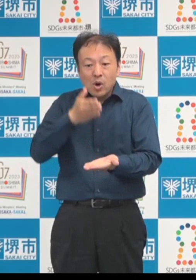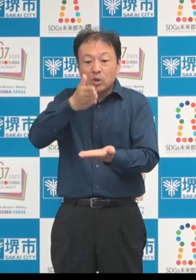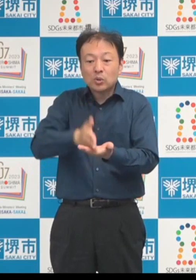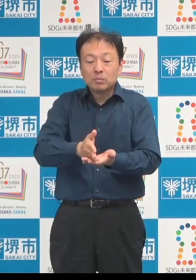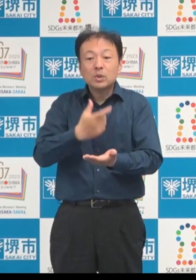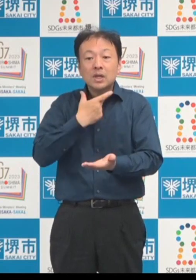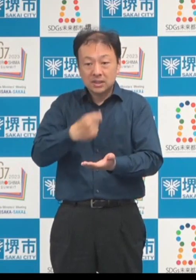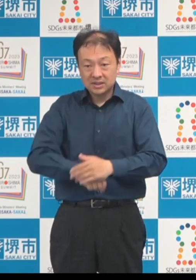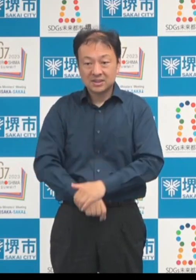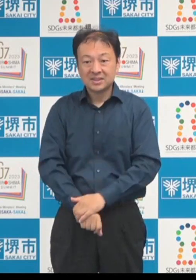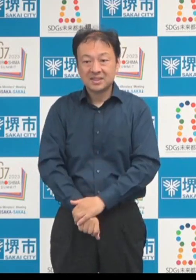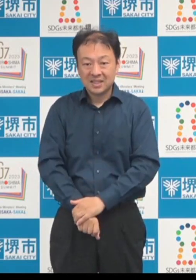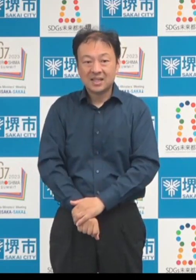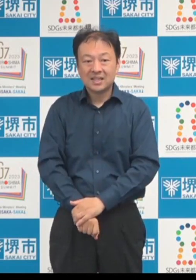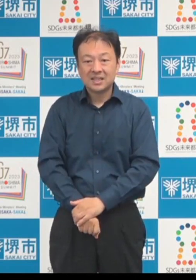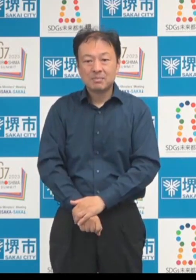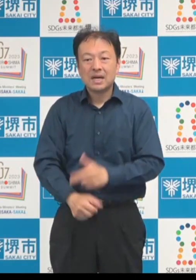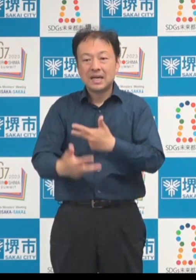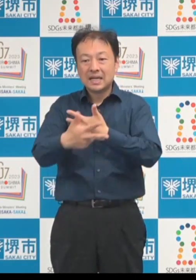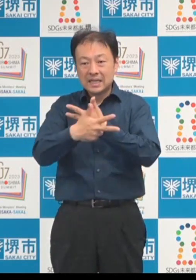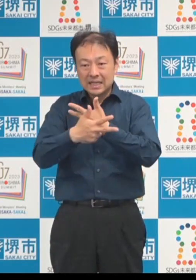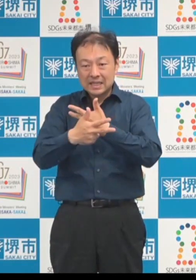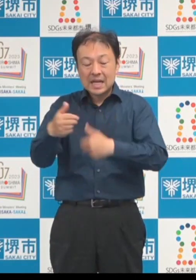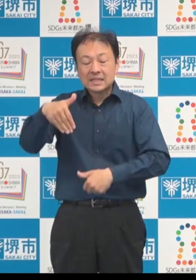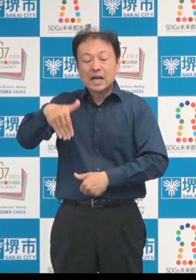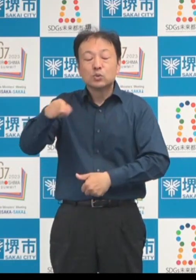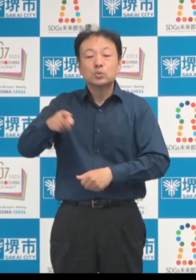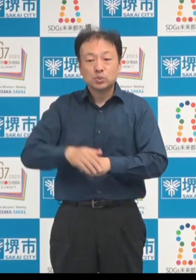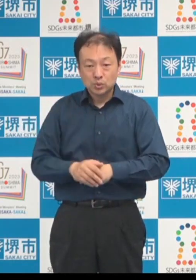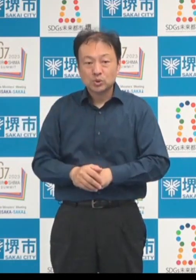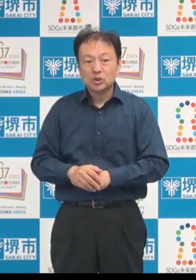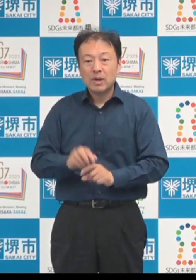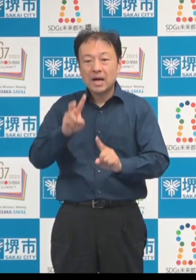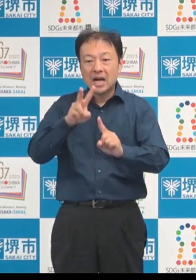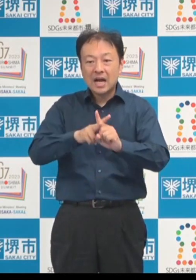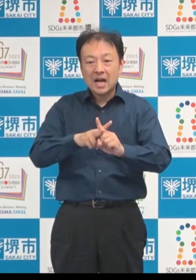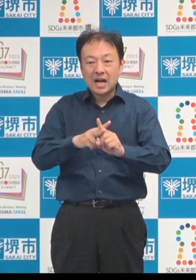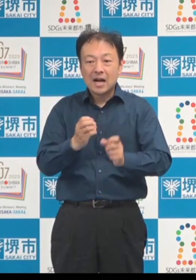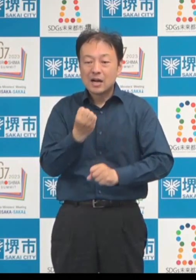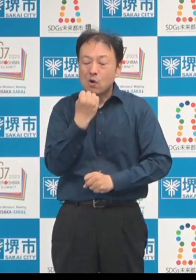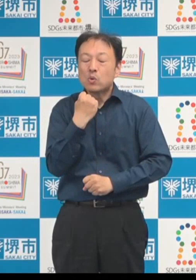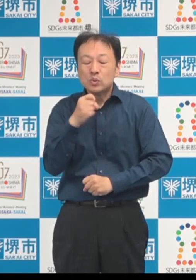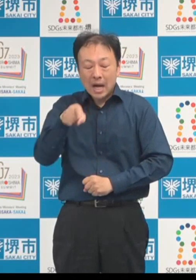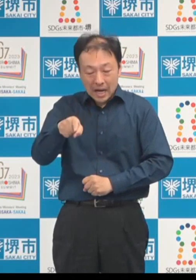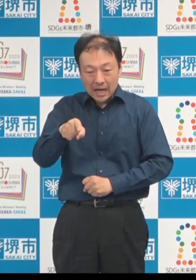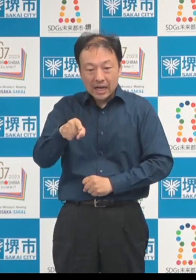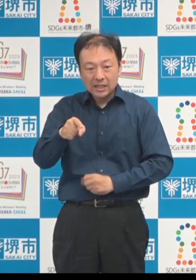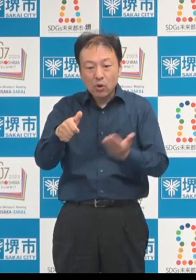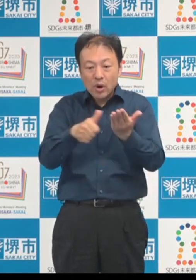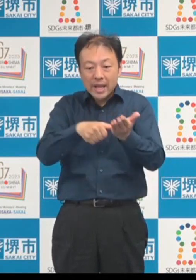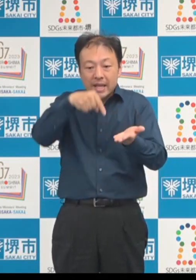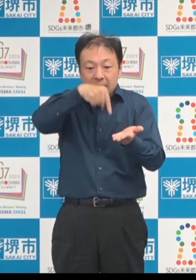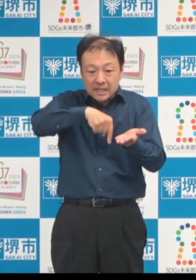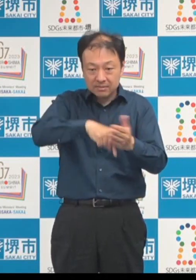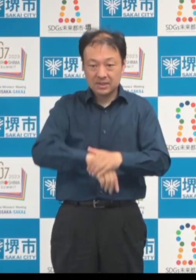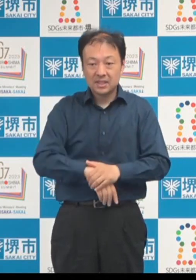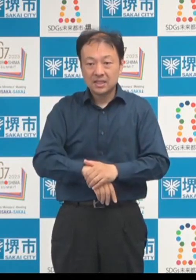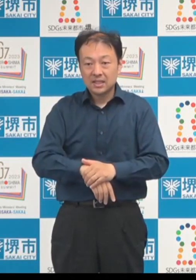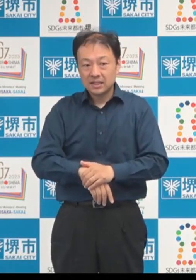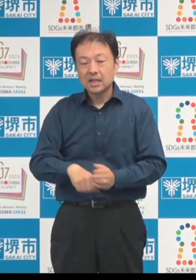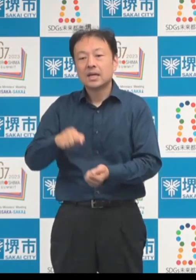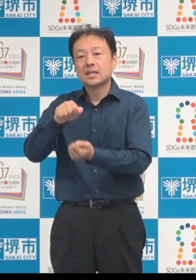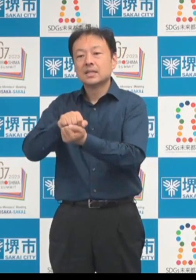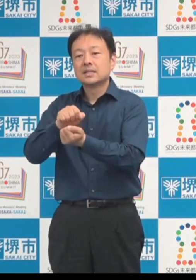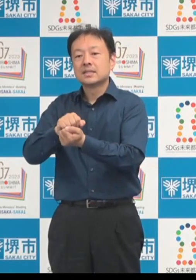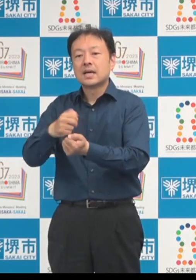市が小倉の駅ビルの中に設けたように、堺駅の機能というのをもう少し高めていかなければ、まさ